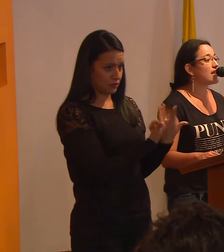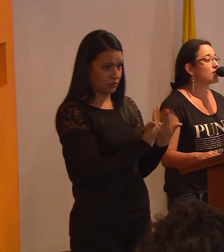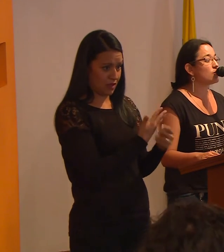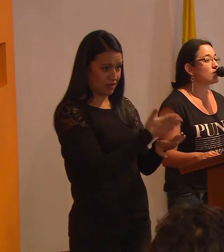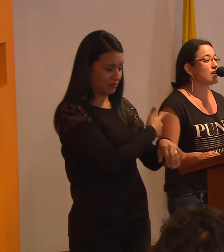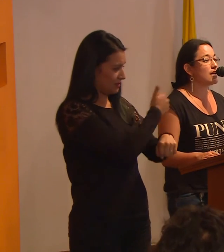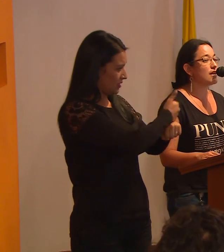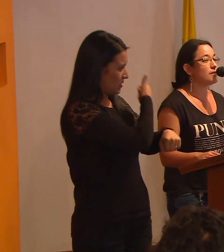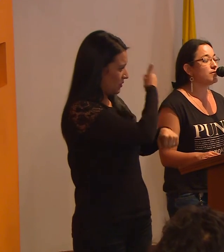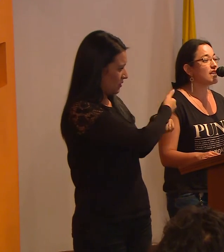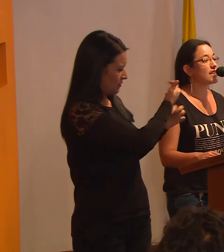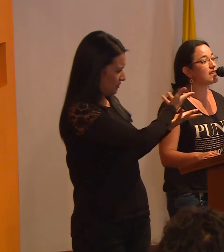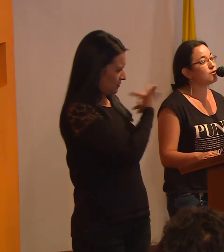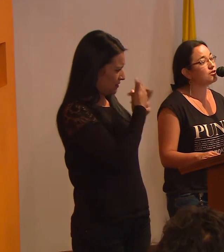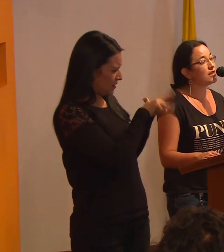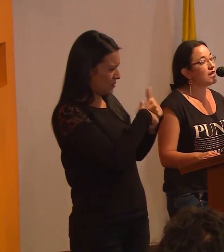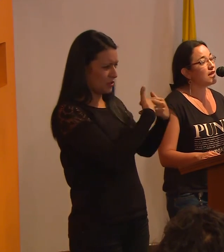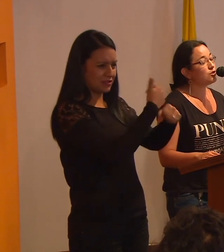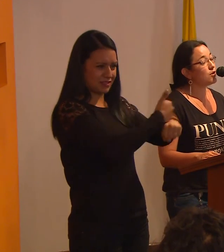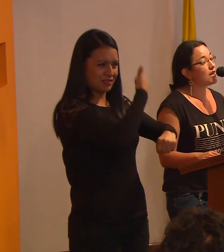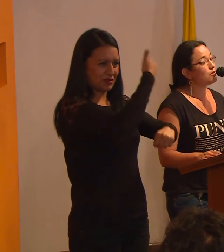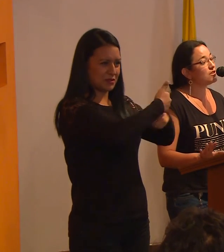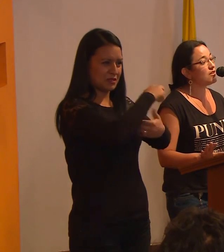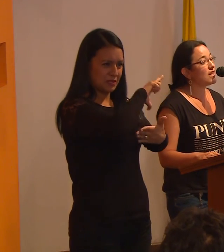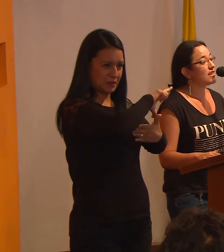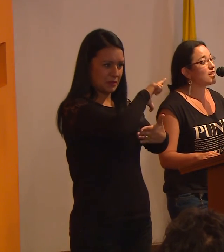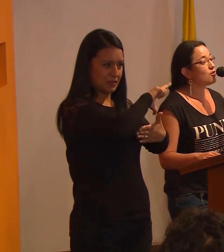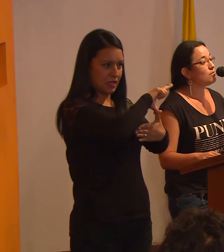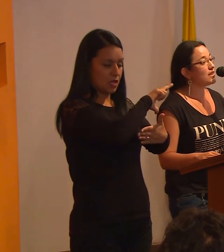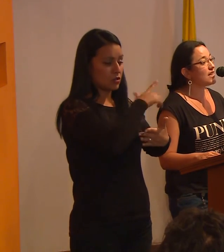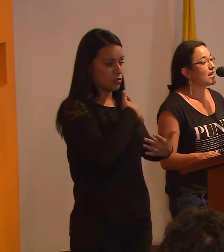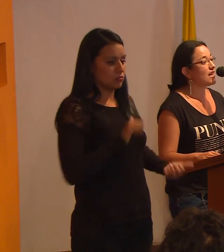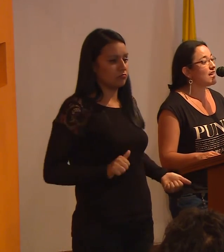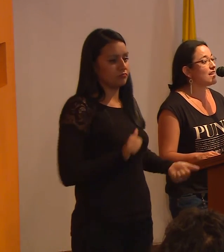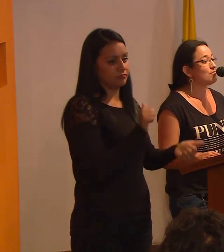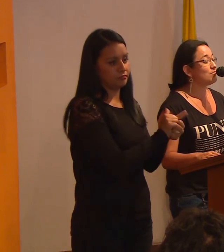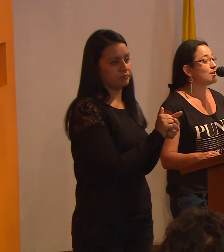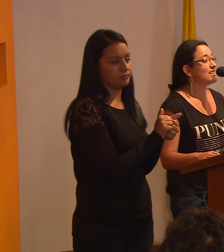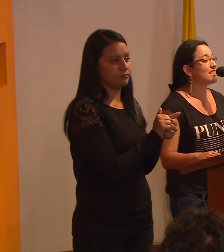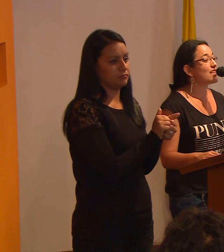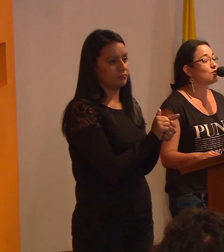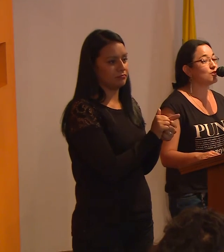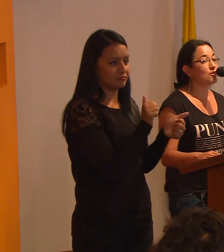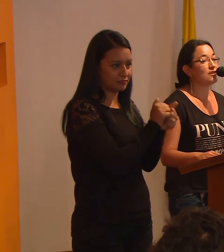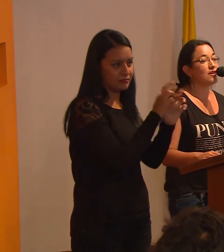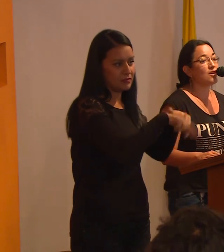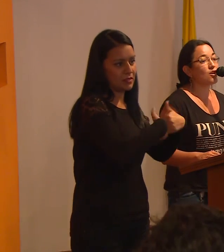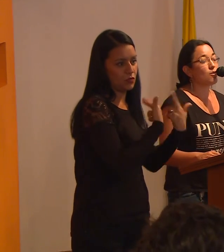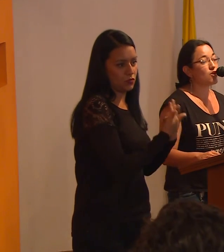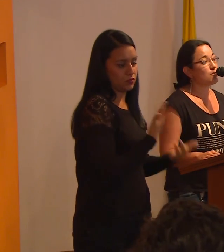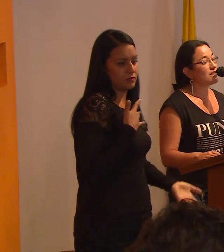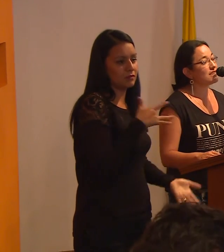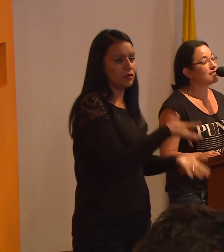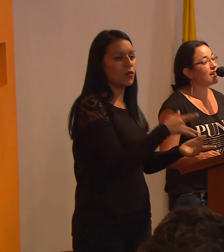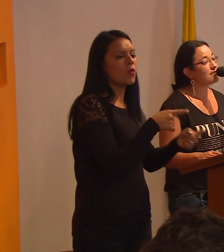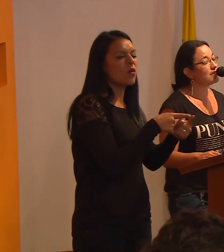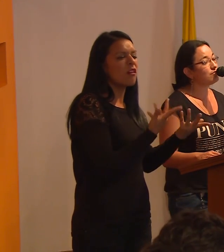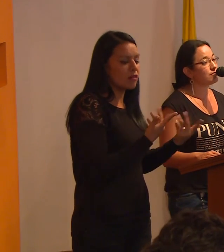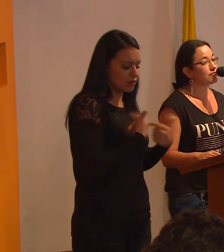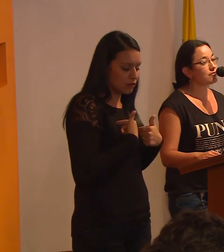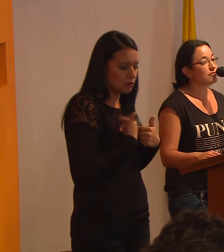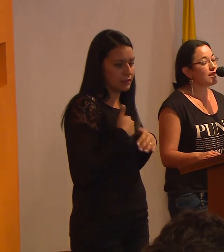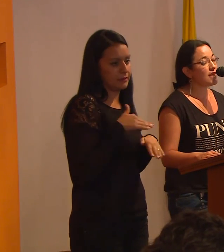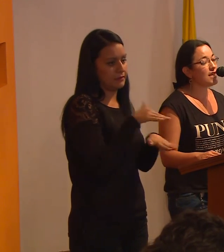nombraba el rector de directivos, tuve la posibilidad de acompañar pues esa reunión como